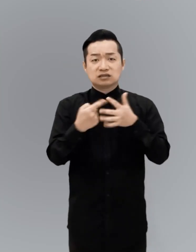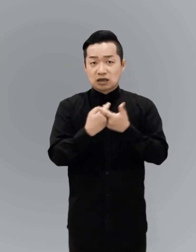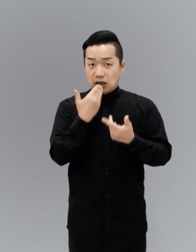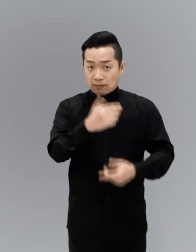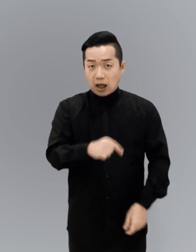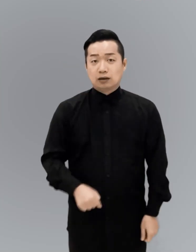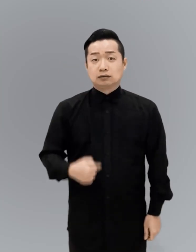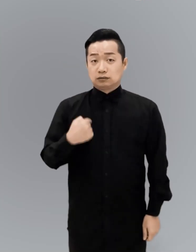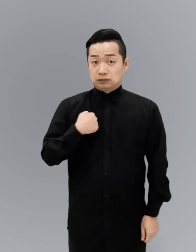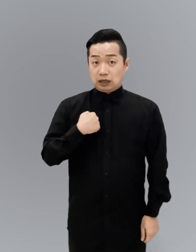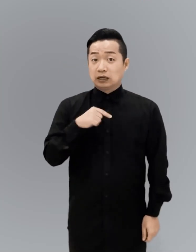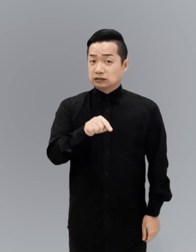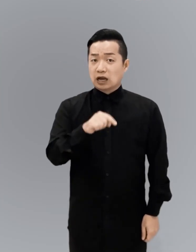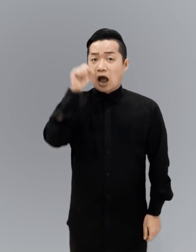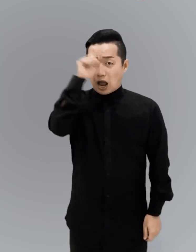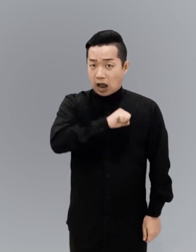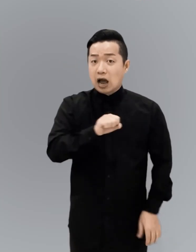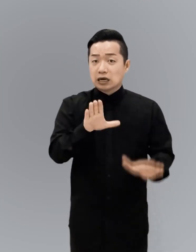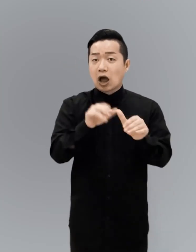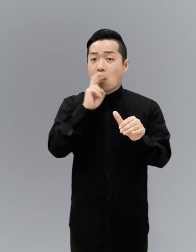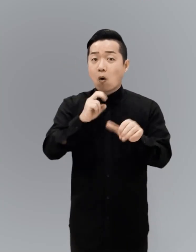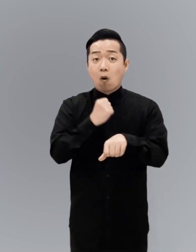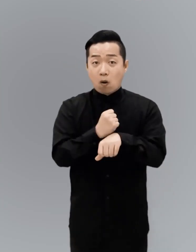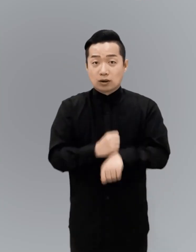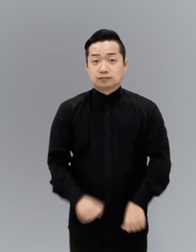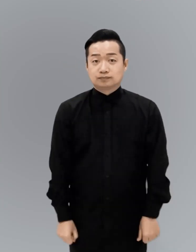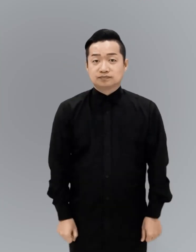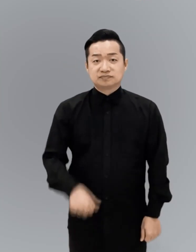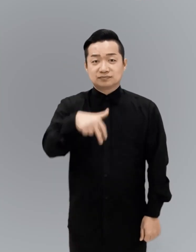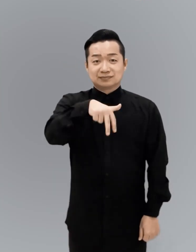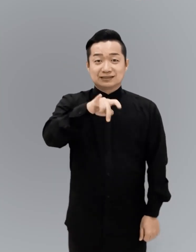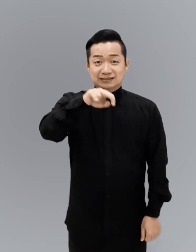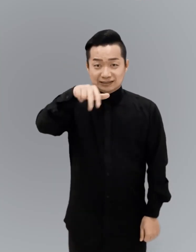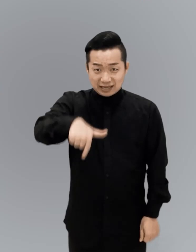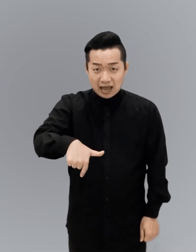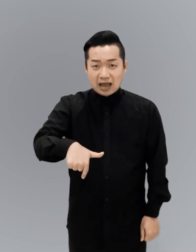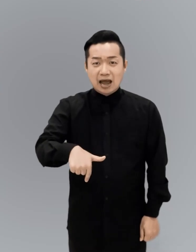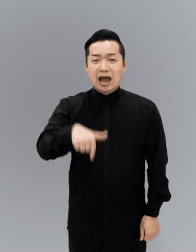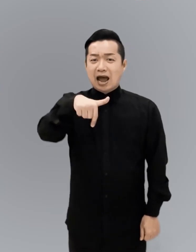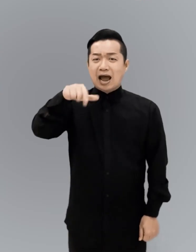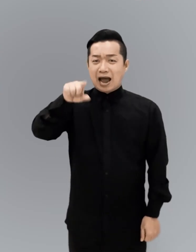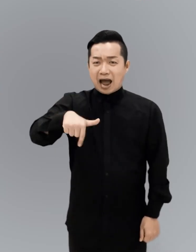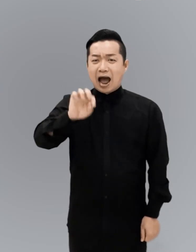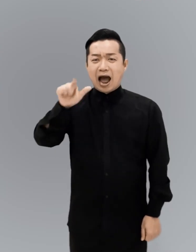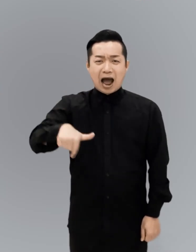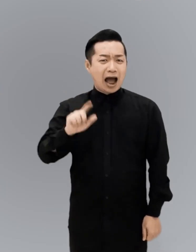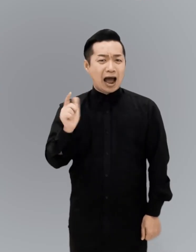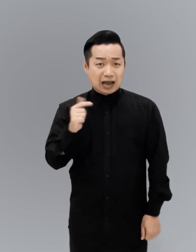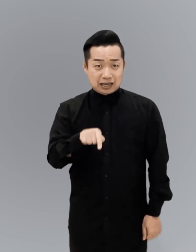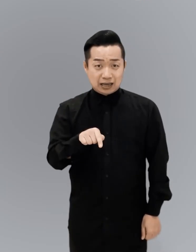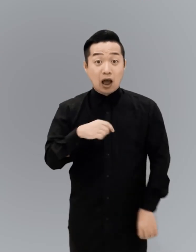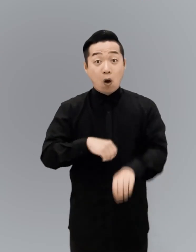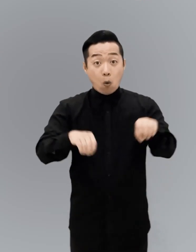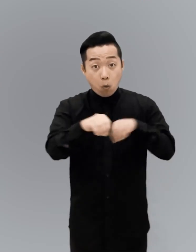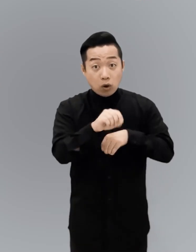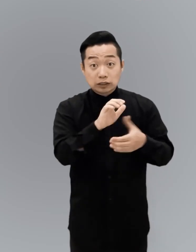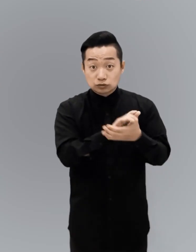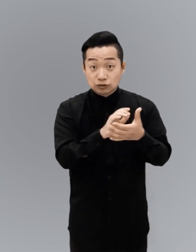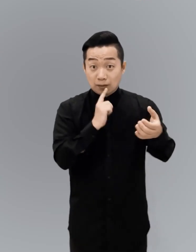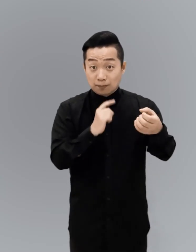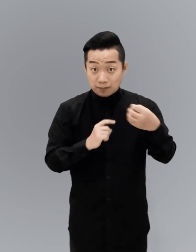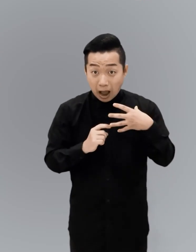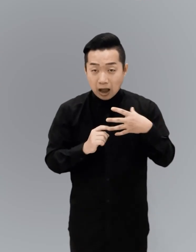받아들였던 것 같고, 그래서 저도 아 그래 새는 노래 부르는구나. 그리고 그냥 짹짹짹이나 막 깍깍이 아니니까 외려